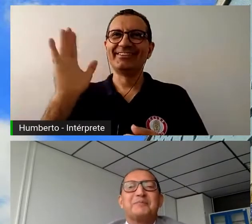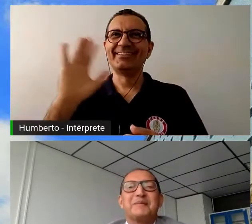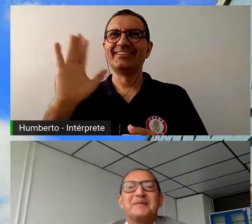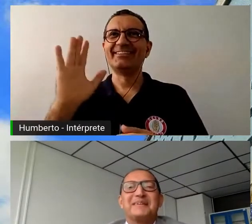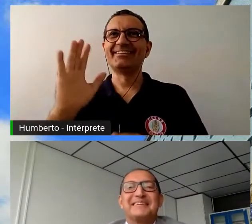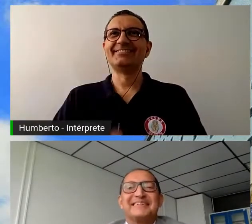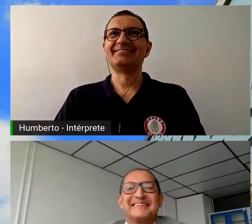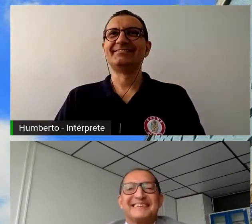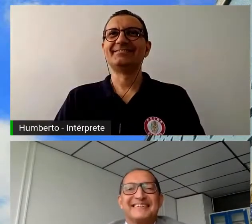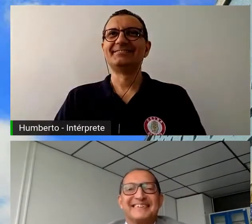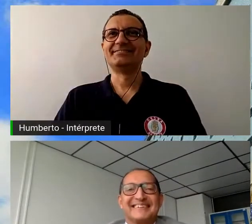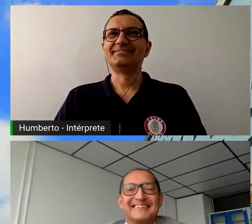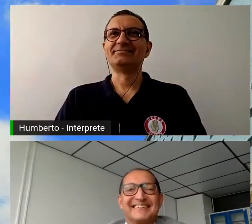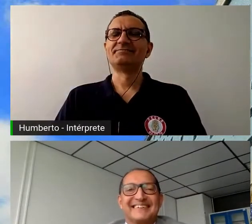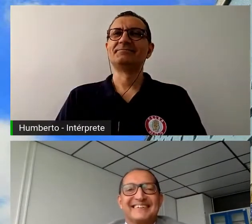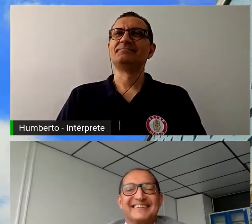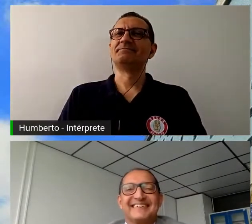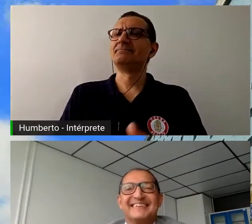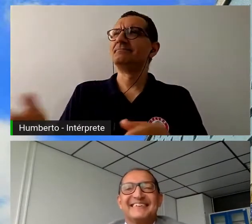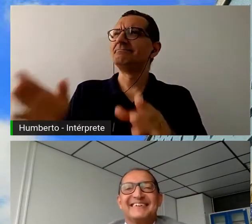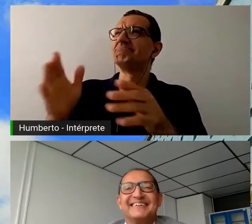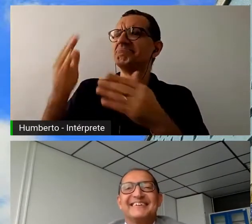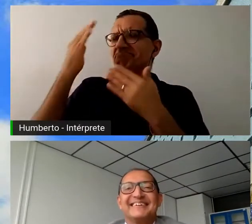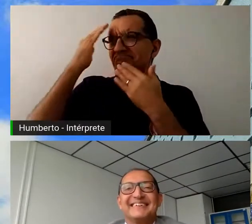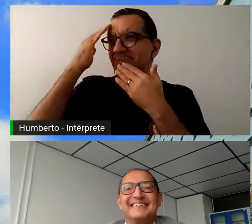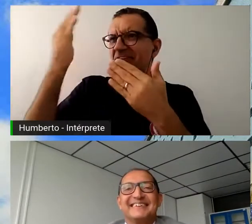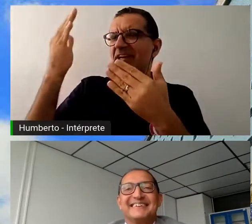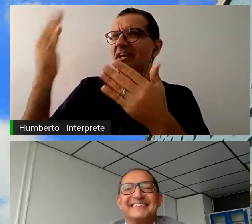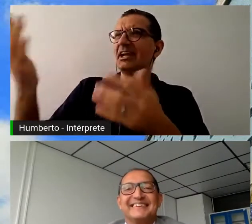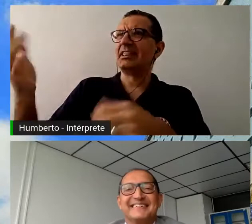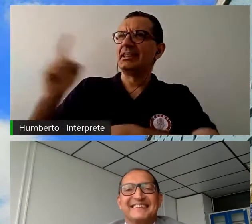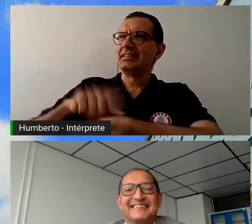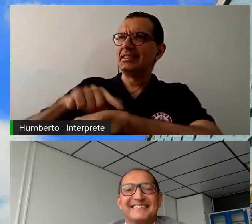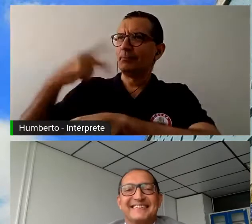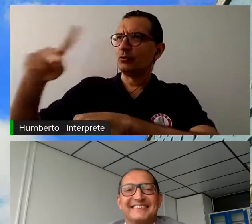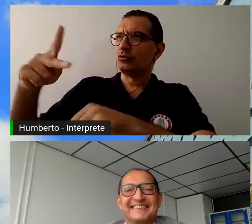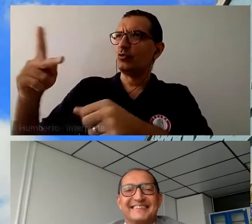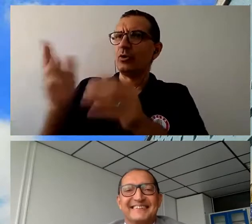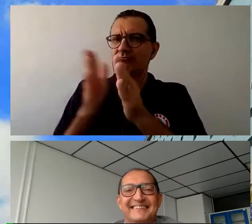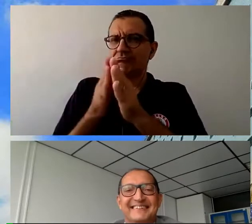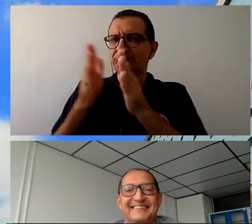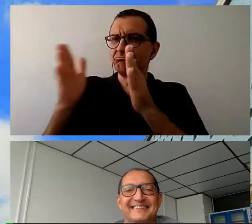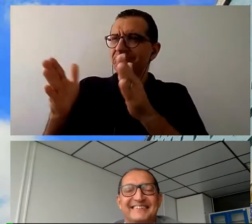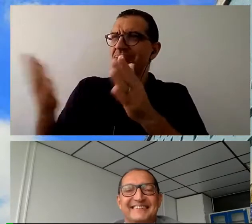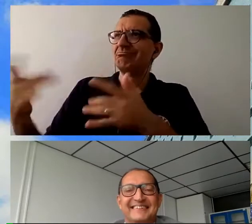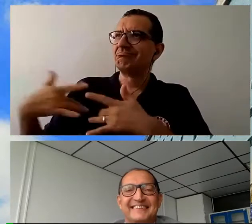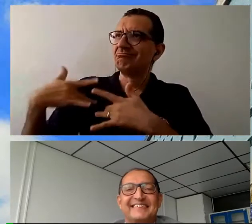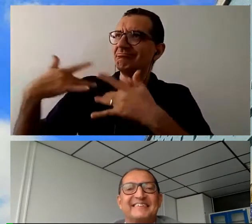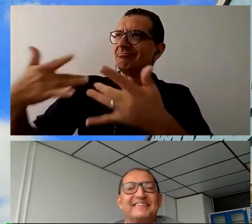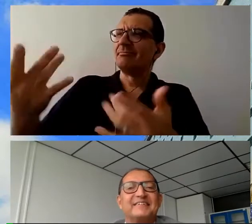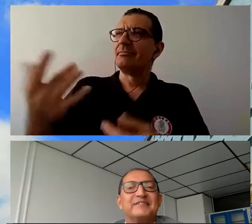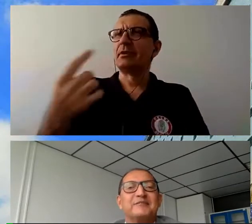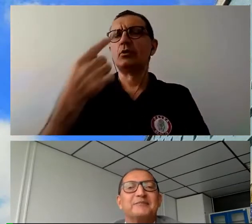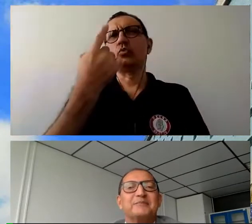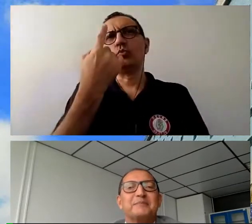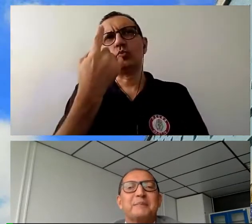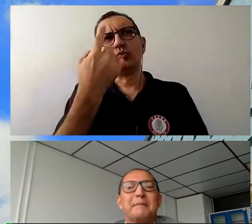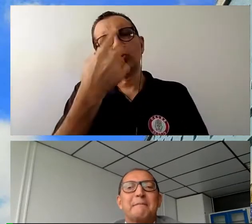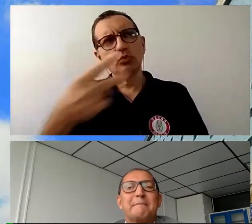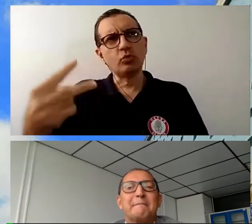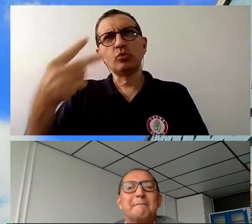Professora Maria, muito grato pela sua generosidade, dedicar esse tempo, nessas duas ou três semanas, para conversarmos, dialogarmos aqui, né?